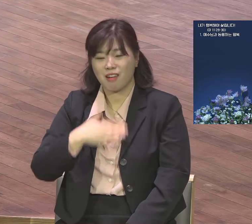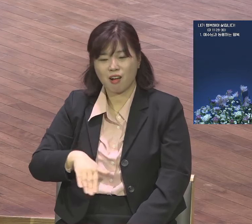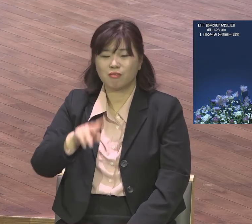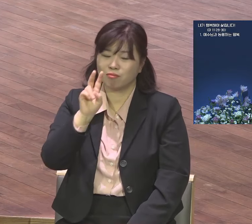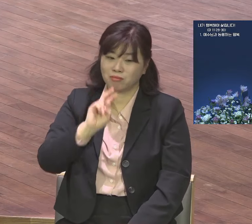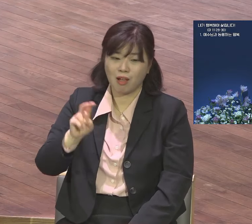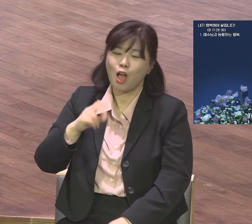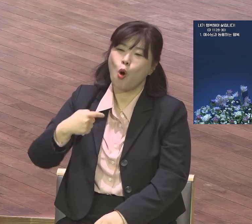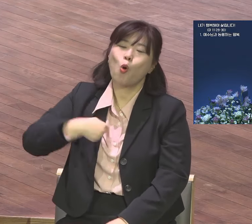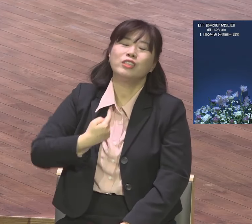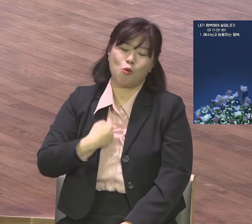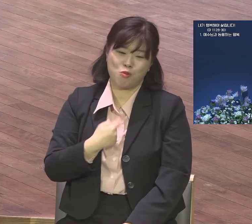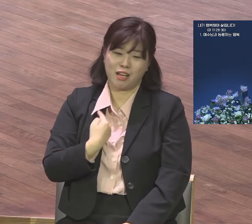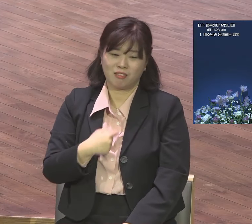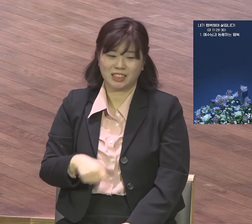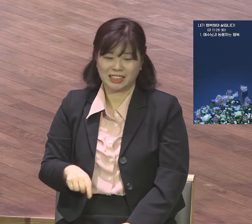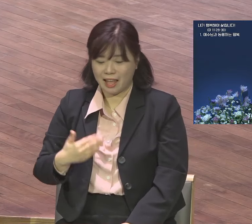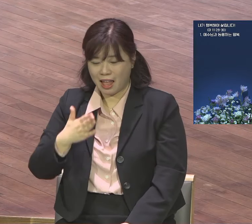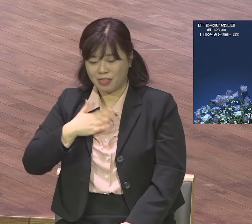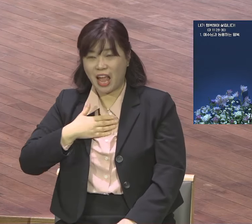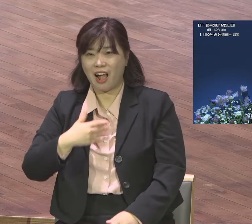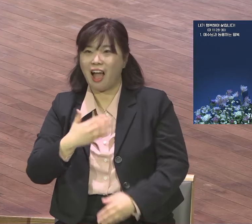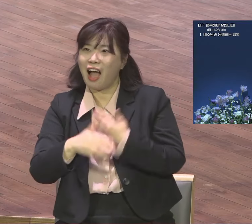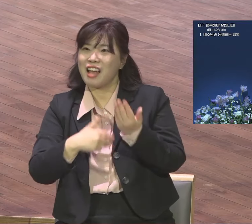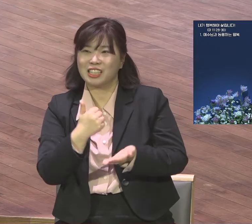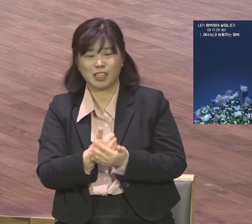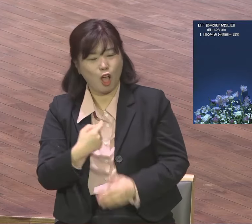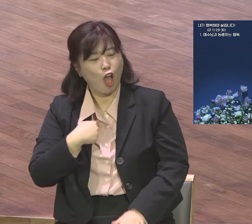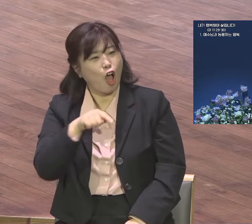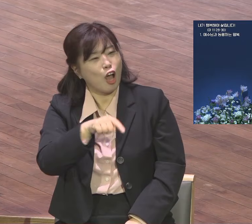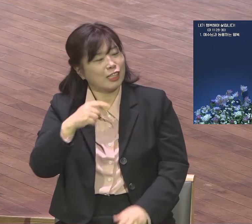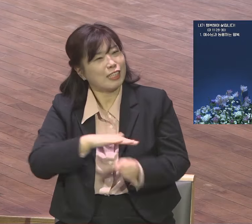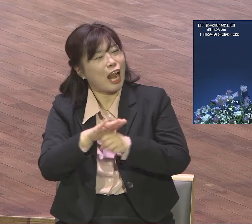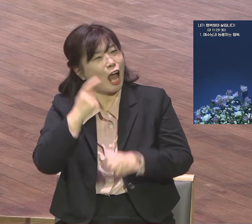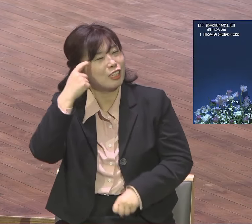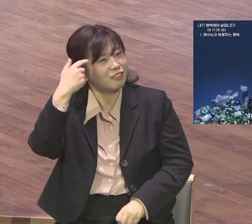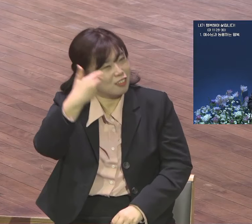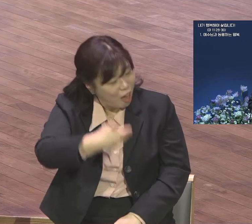저 혼자 제가 좀 무리를 했죠.